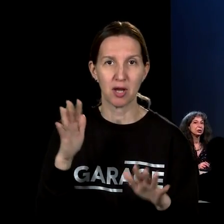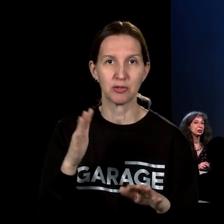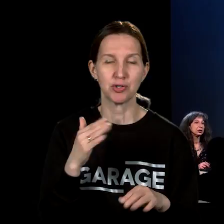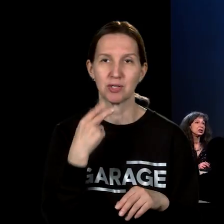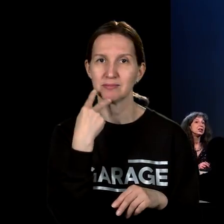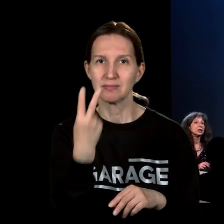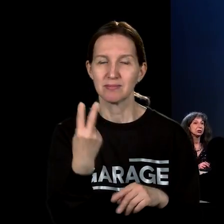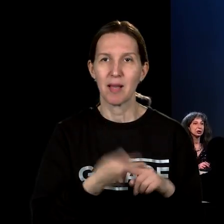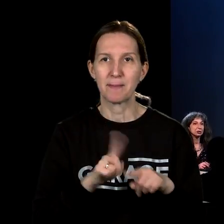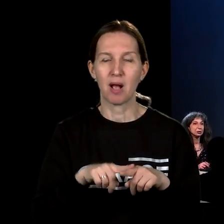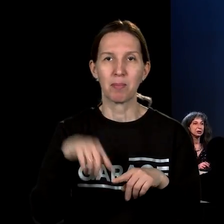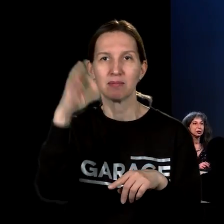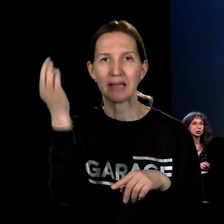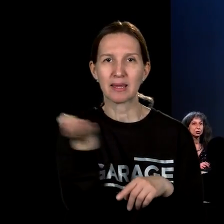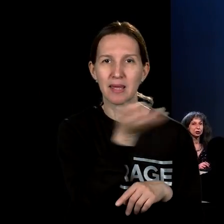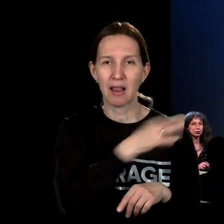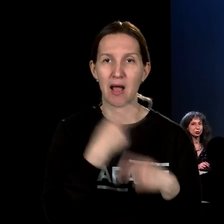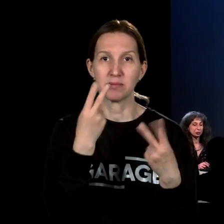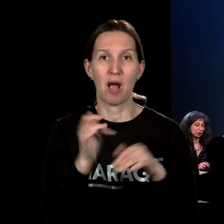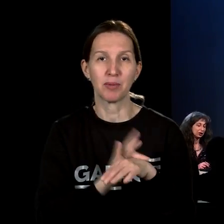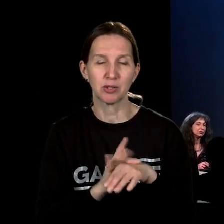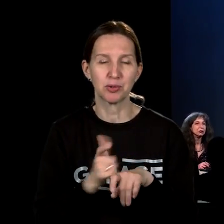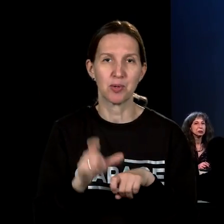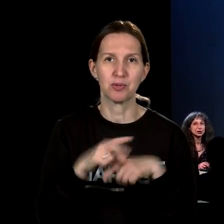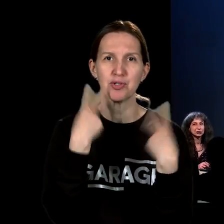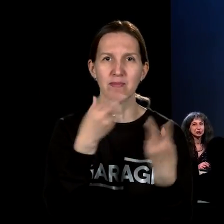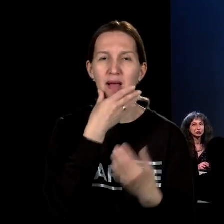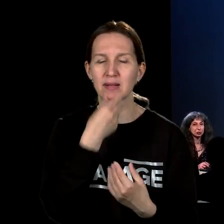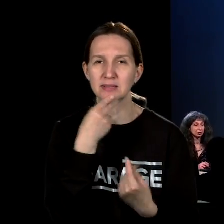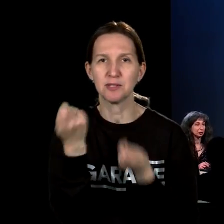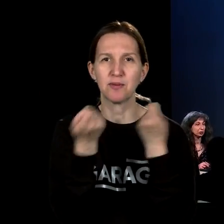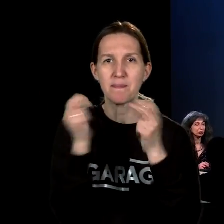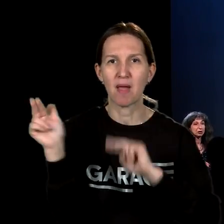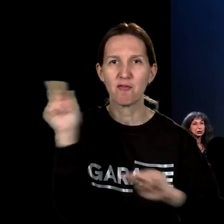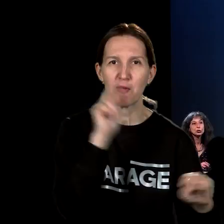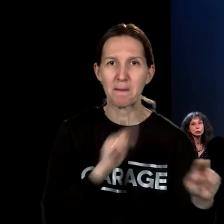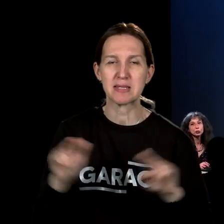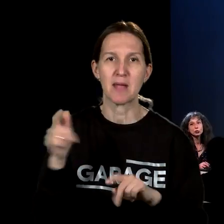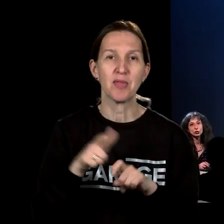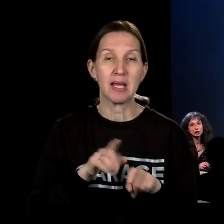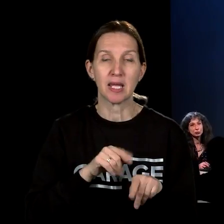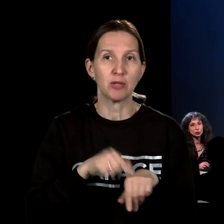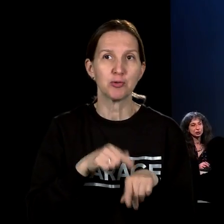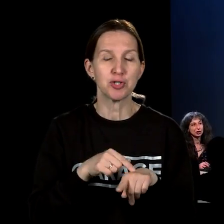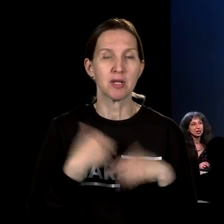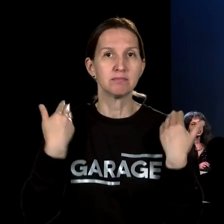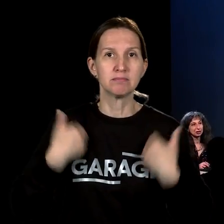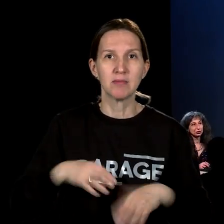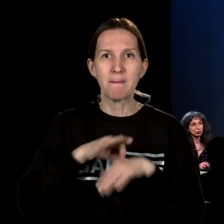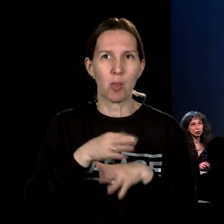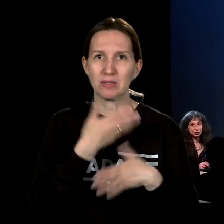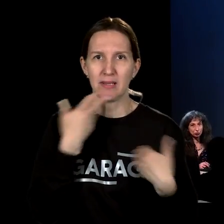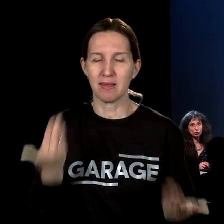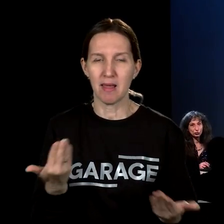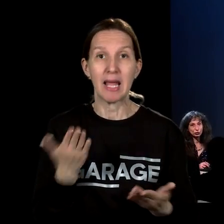возникают тела, которые одновременно и обнаженные, очень красиво выписанные и абсолютно бесплотные, да, потому что это тела,